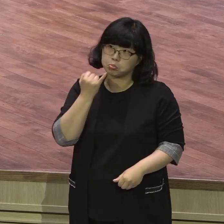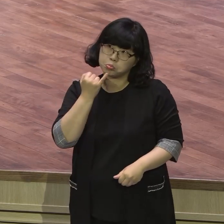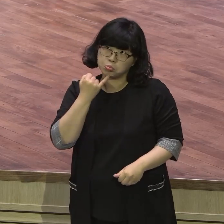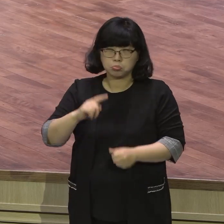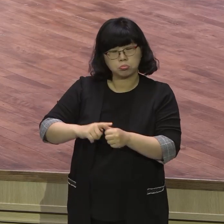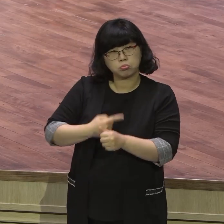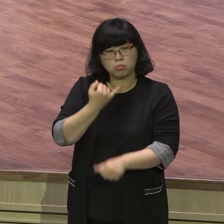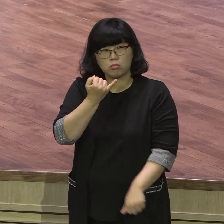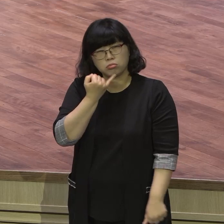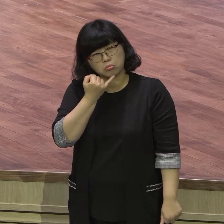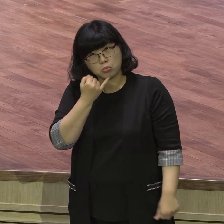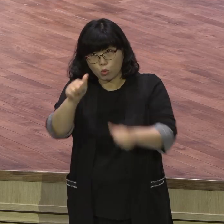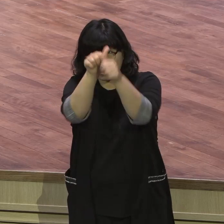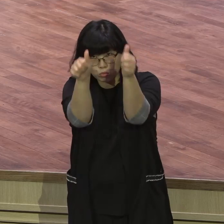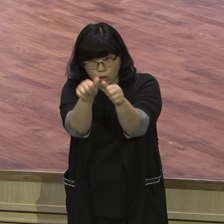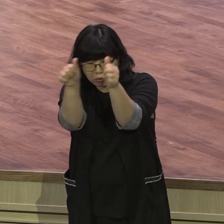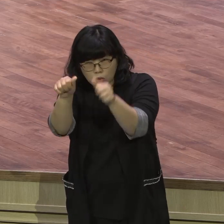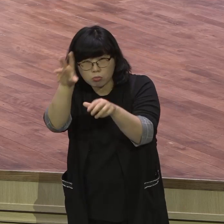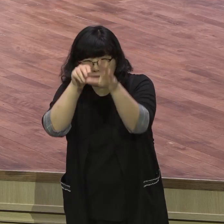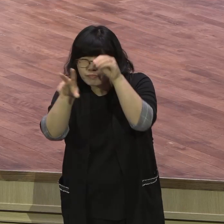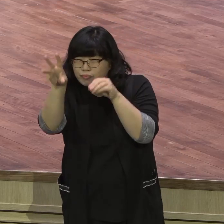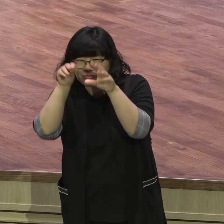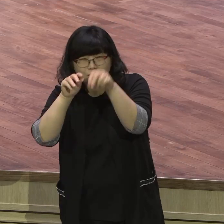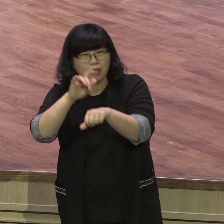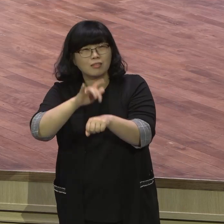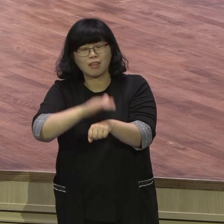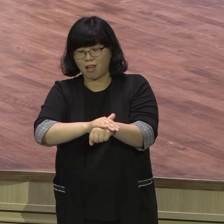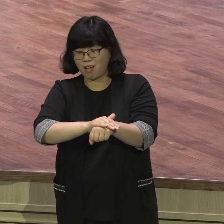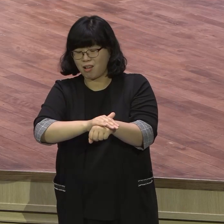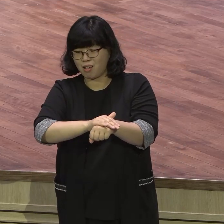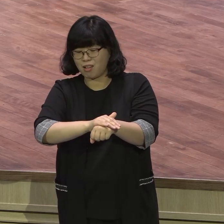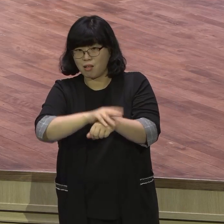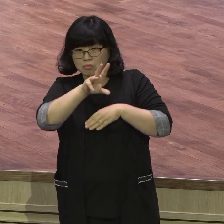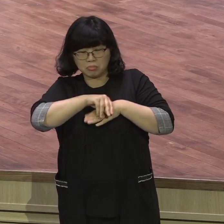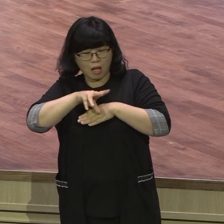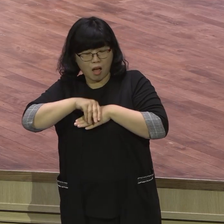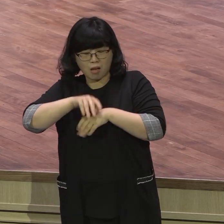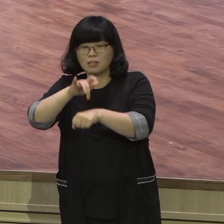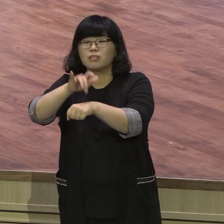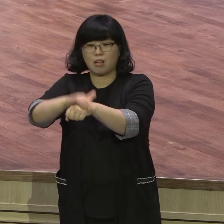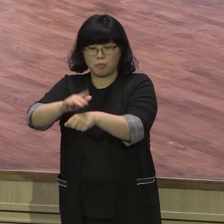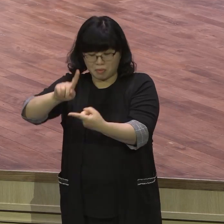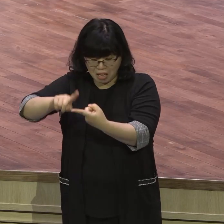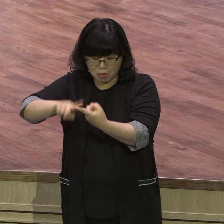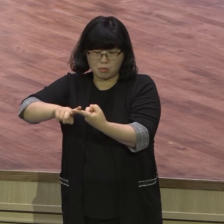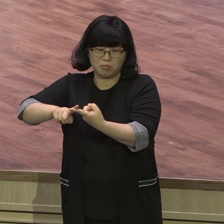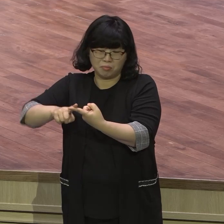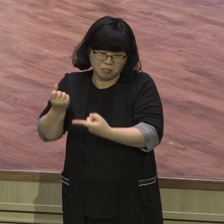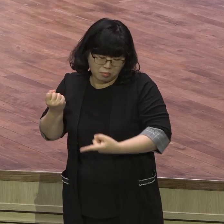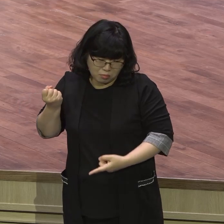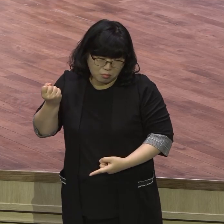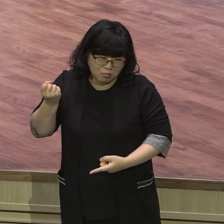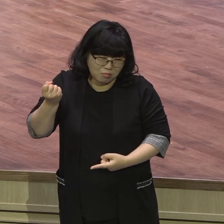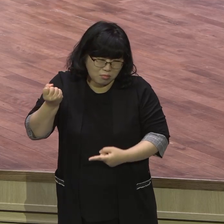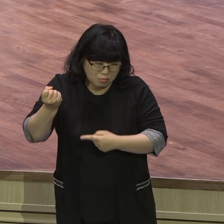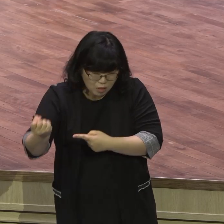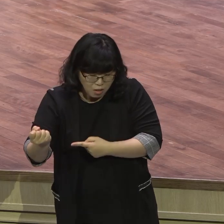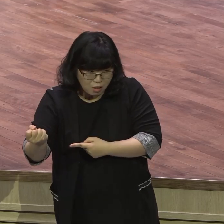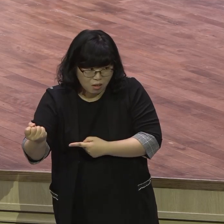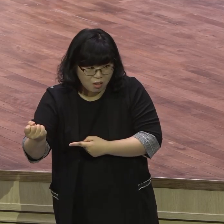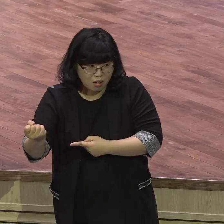전혀 거부 반응이 없어요. 그러니까 이게 뭐예요? 애틀입니다. 애틀. 구원받고 나서는 이게